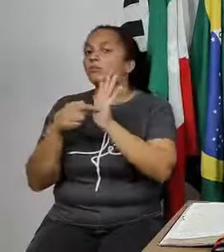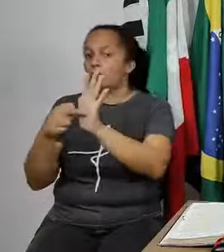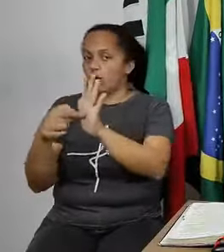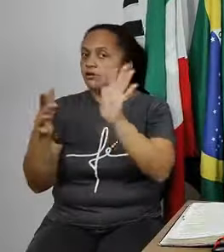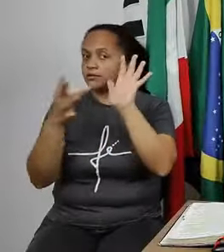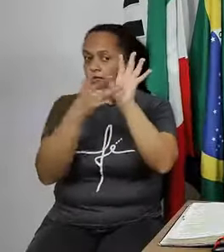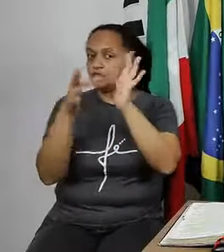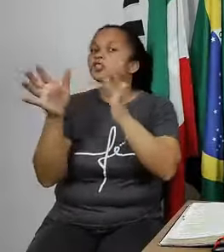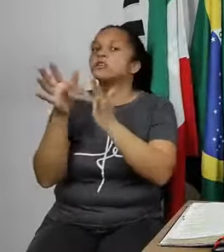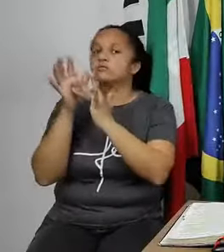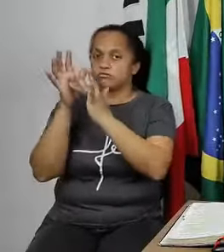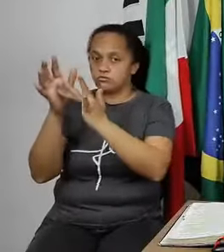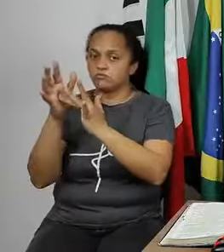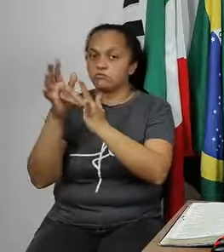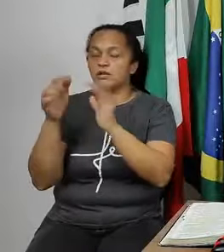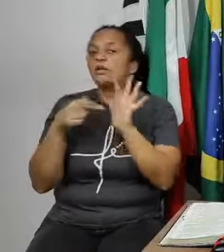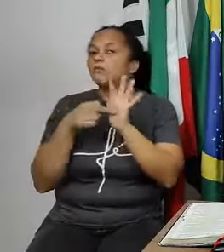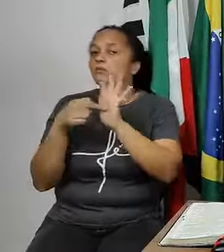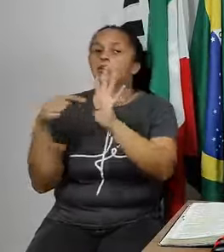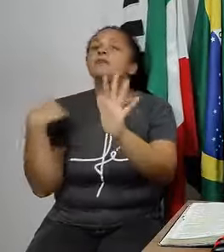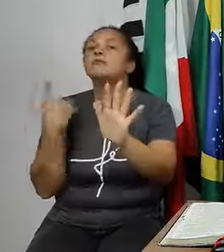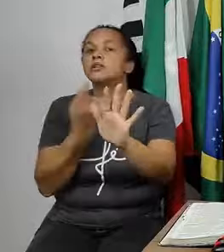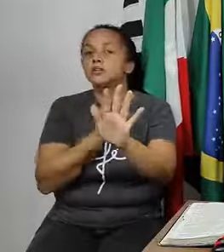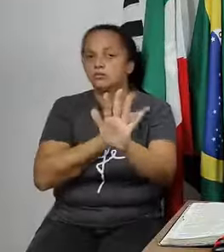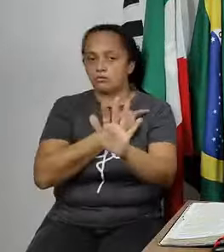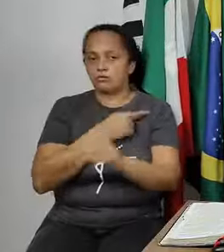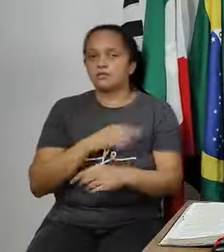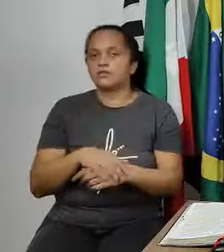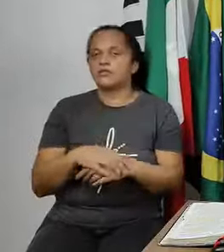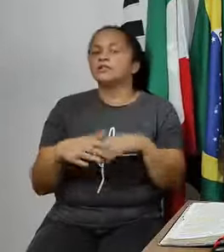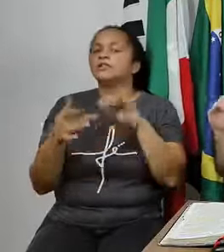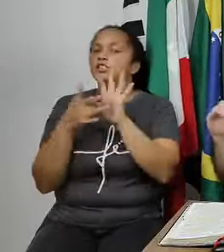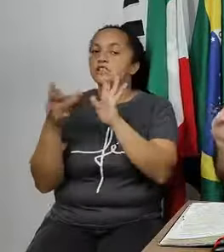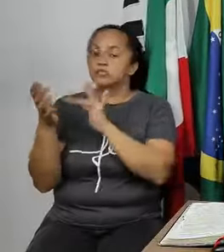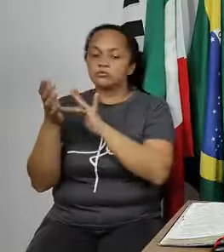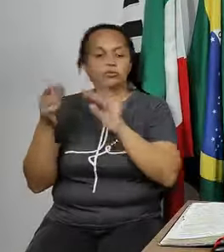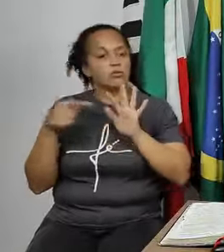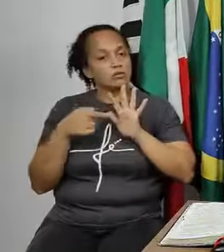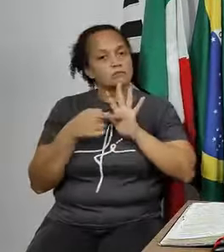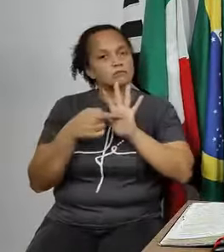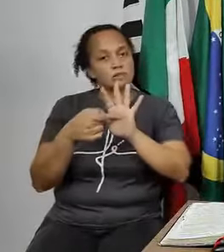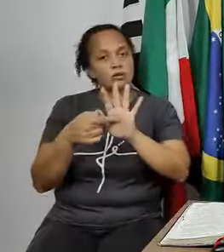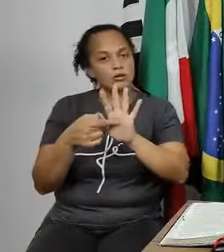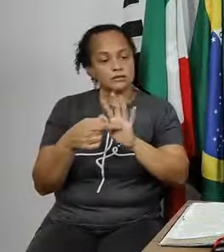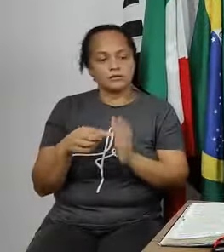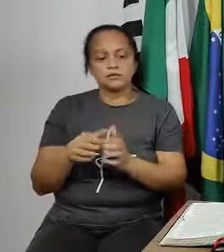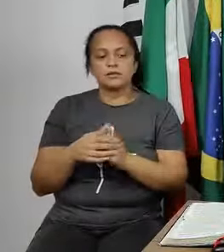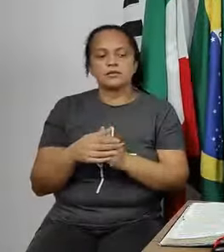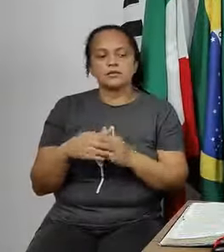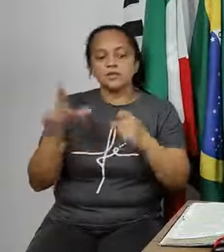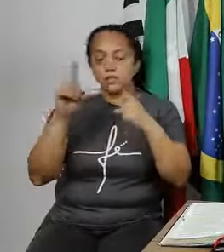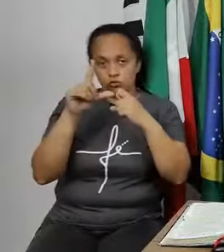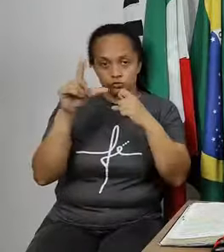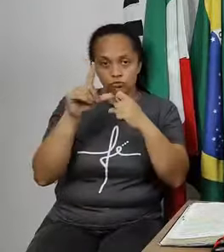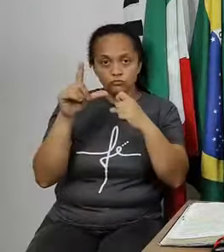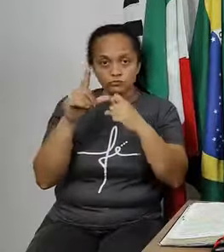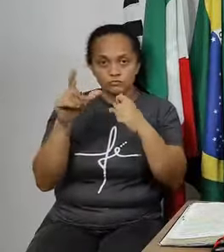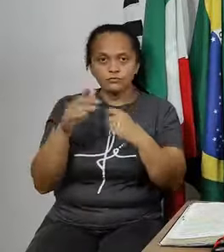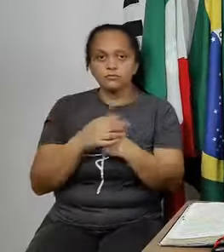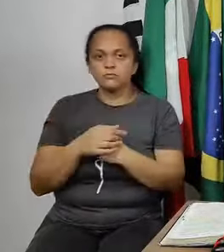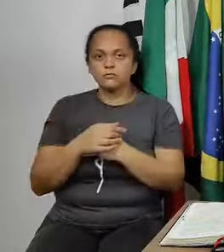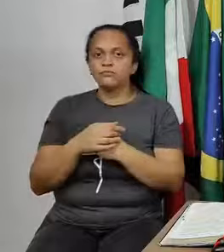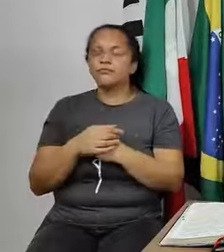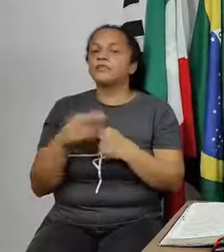e a respeito de nós mesmos. E Jesus compara esse firme fundamento, essas palavras de Deus, a